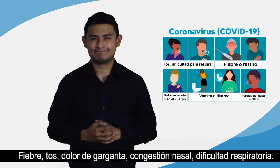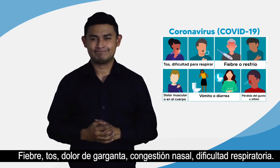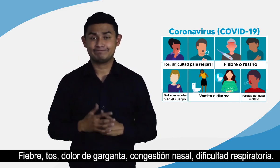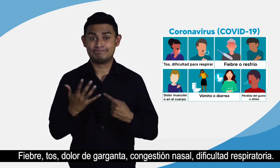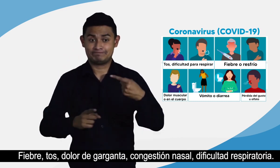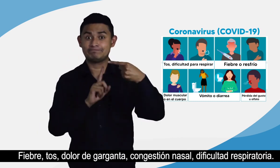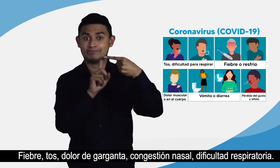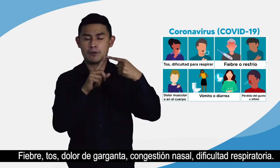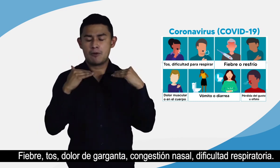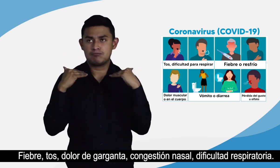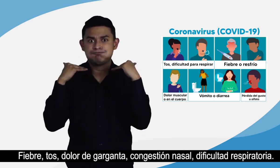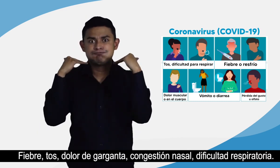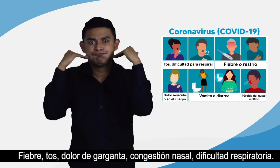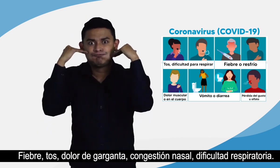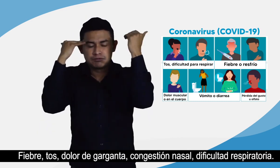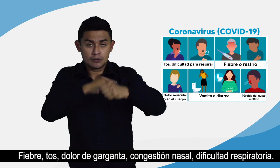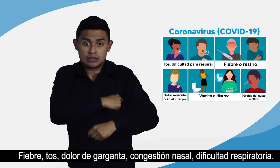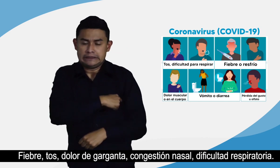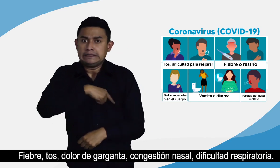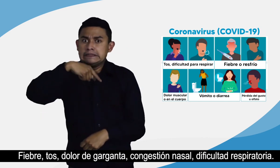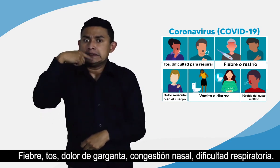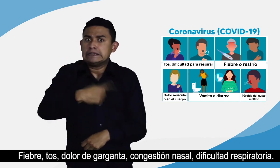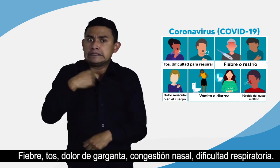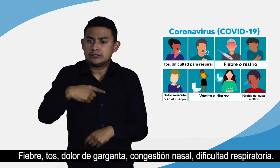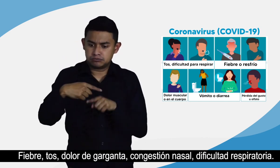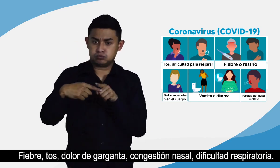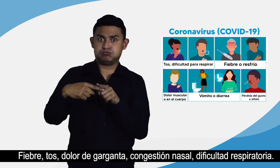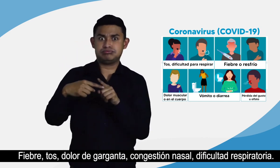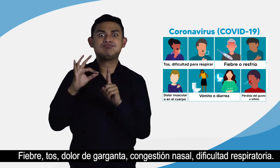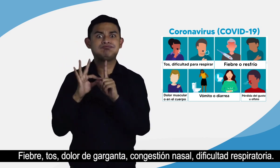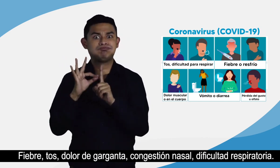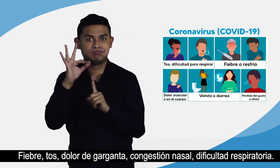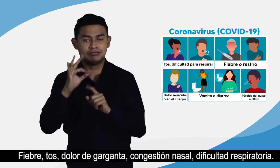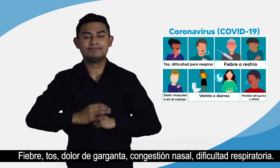fiebre,